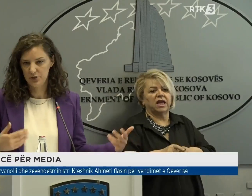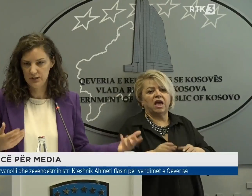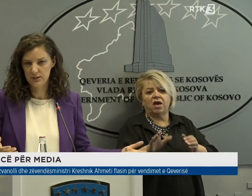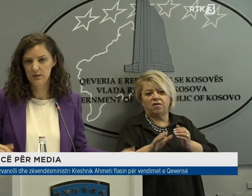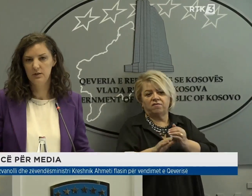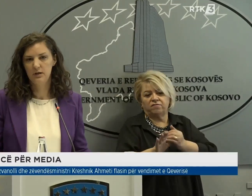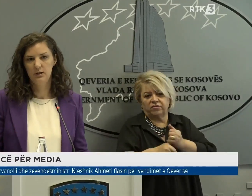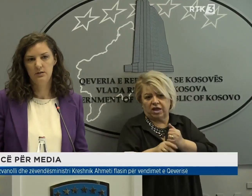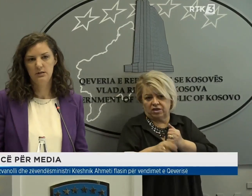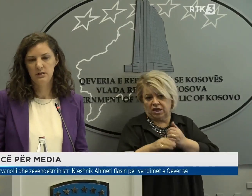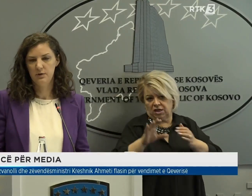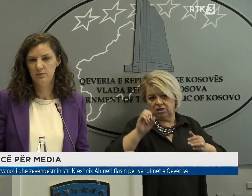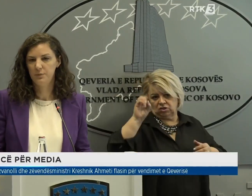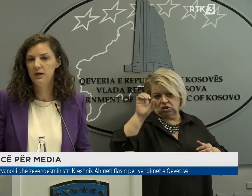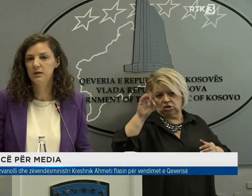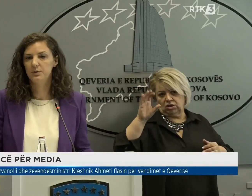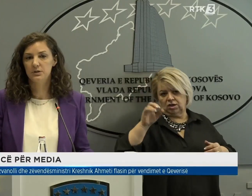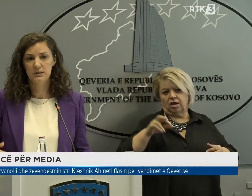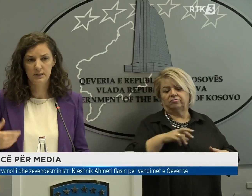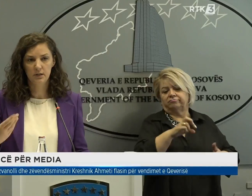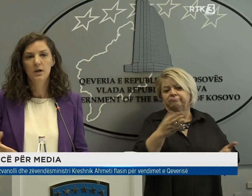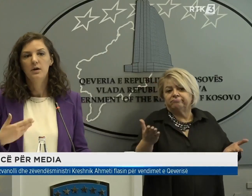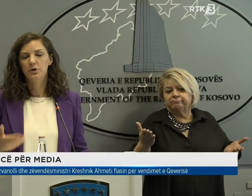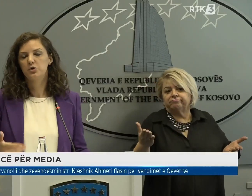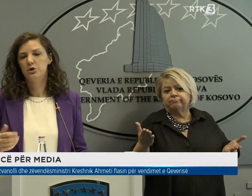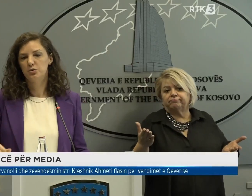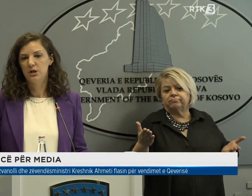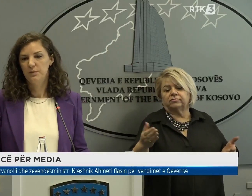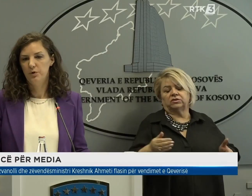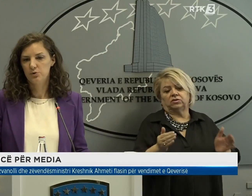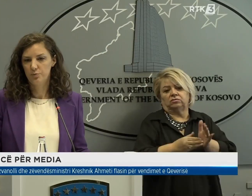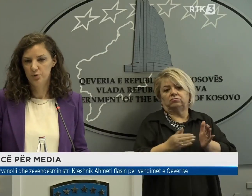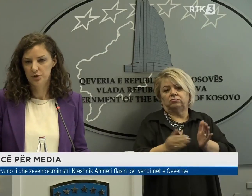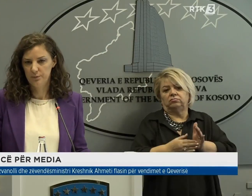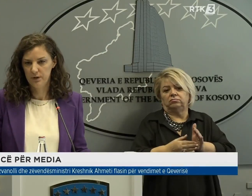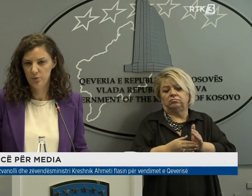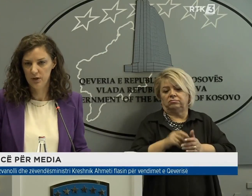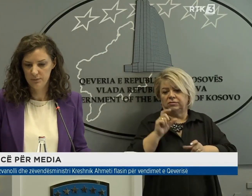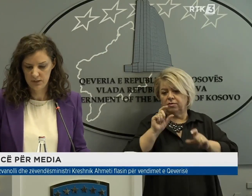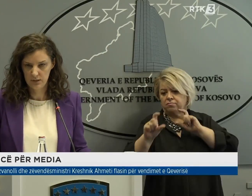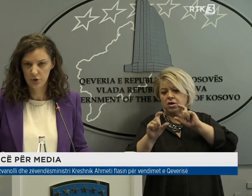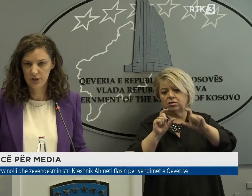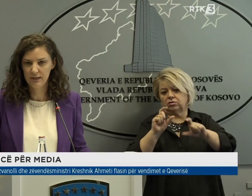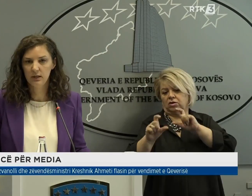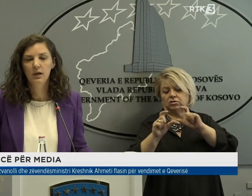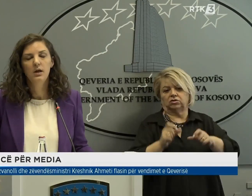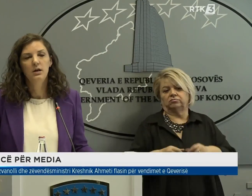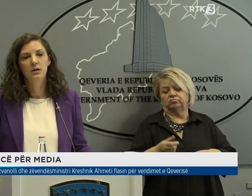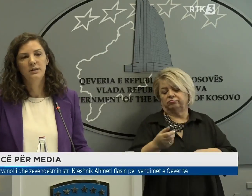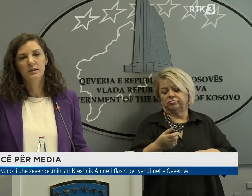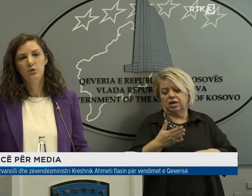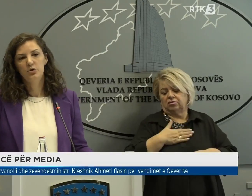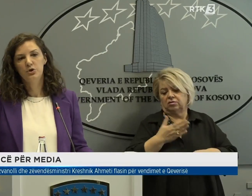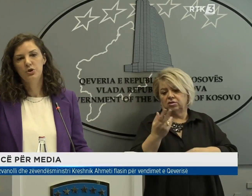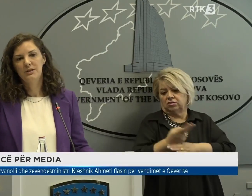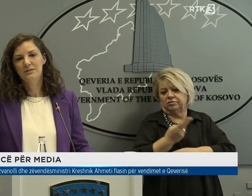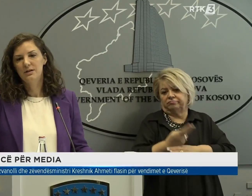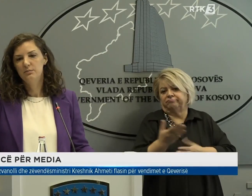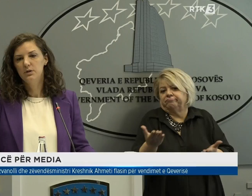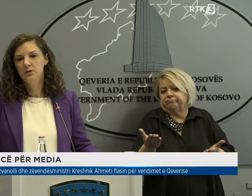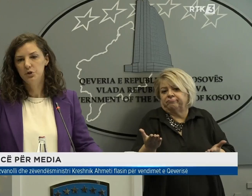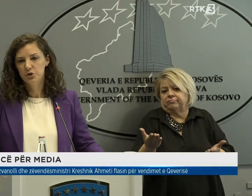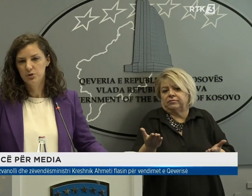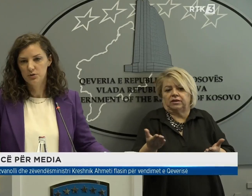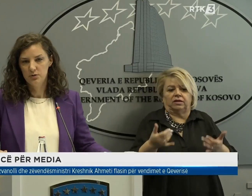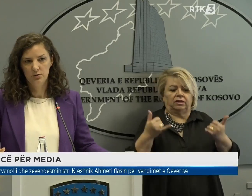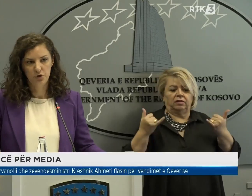e energjisë nga sistemi evropian, e për të cilat është dashur kemi pasur borxhe të paguajmë si shtet, dhe kjo çështje tani